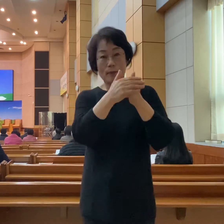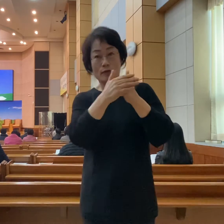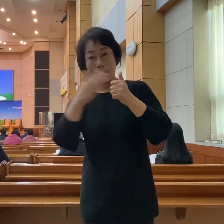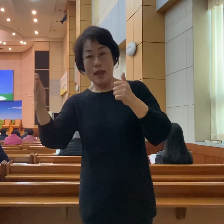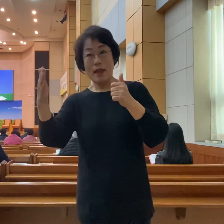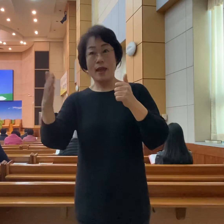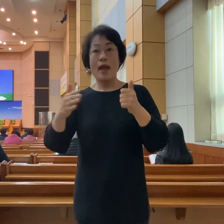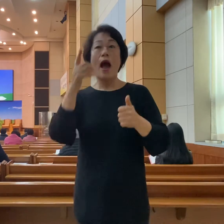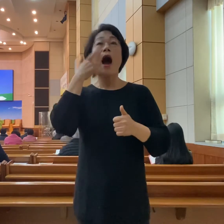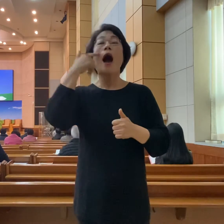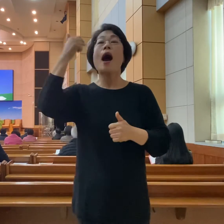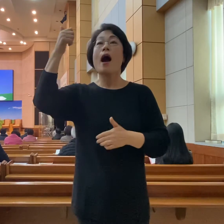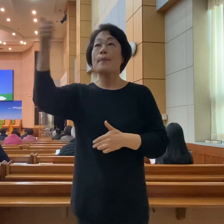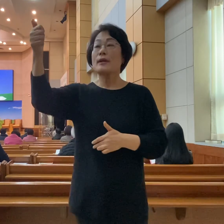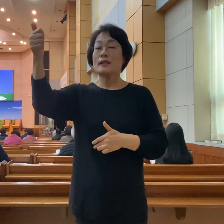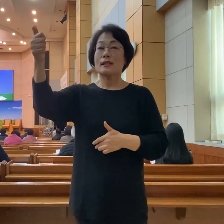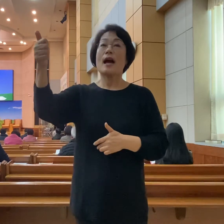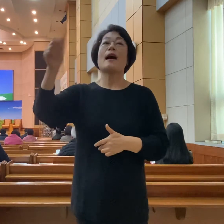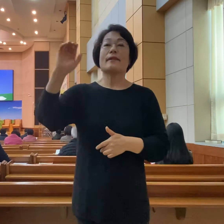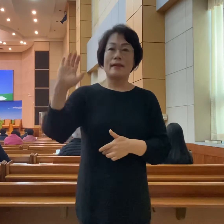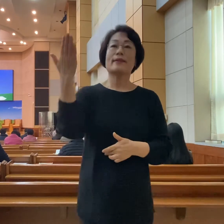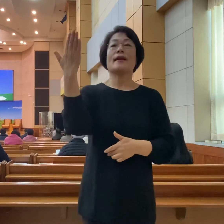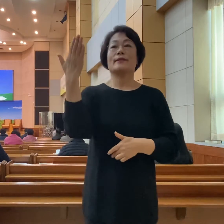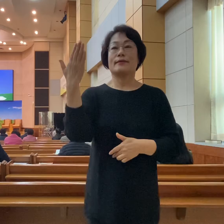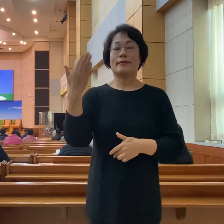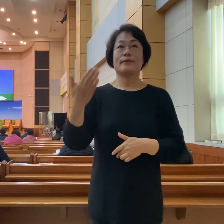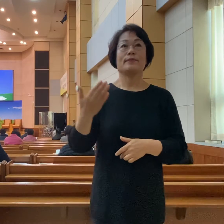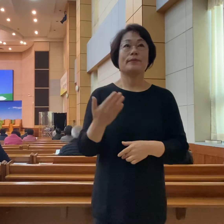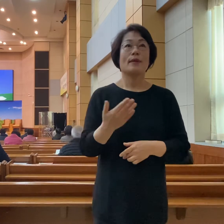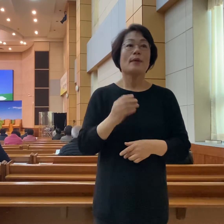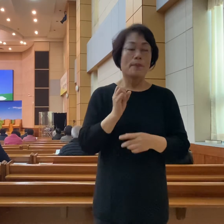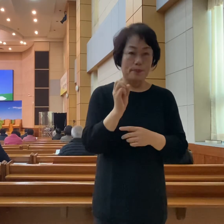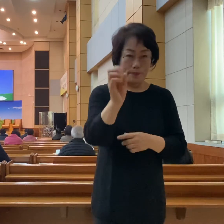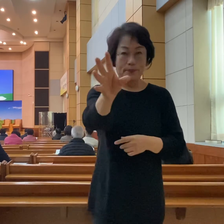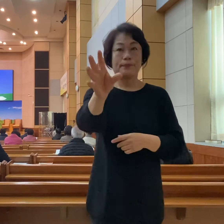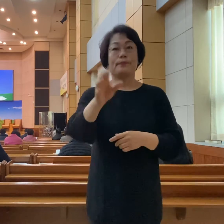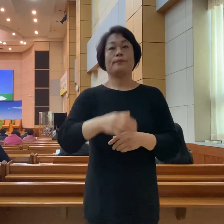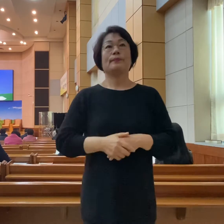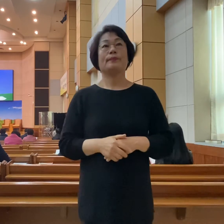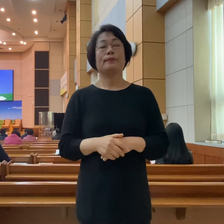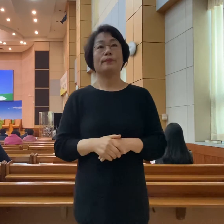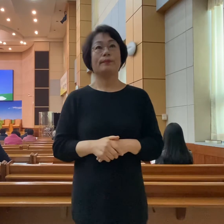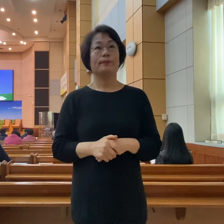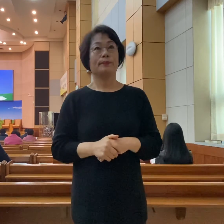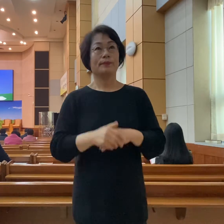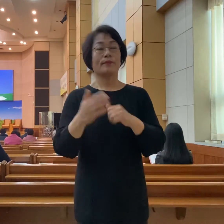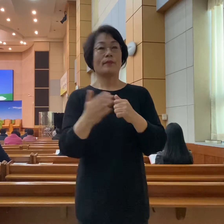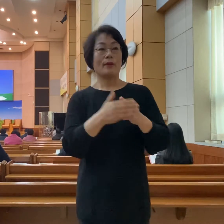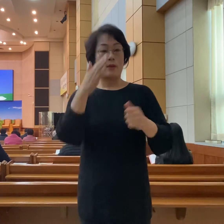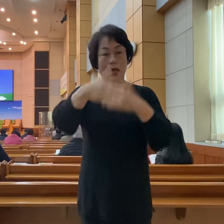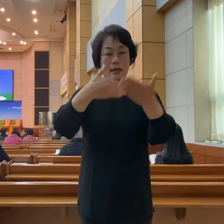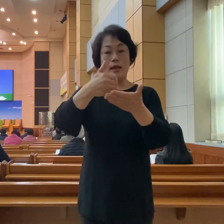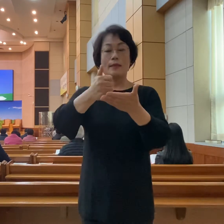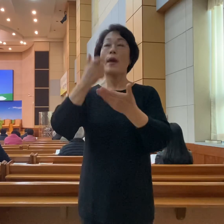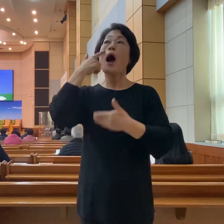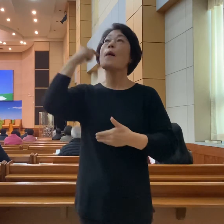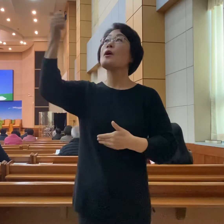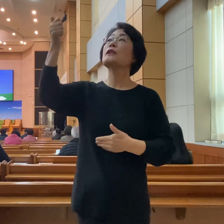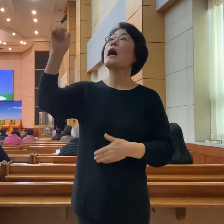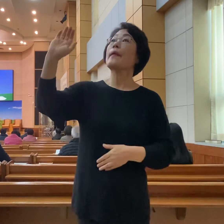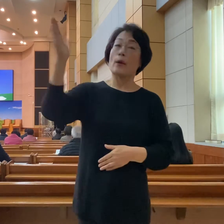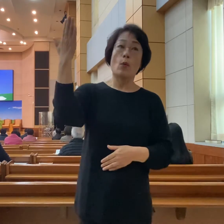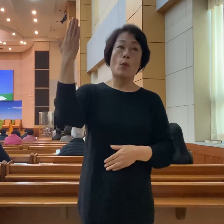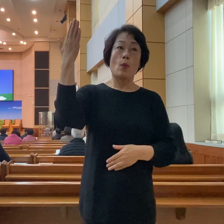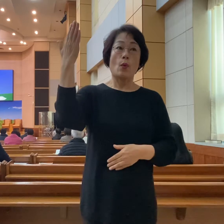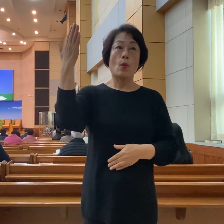때문에 아버지가 된다는 것을 말씀하는 거예요. 그러니까 하나님이 아버지가